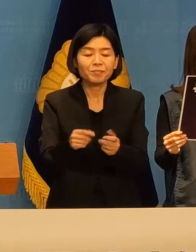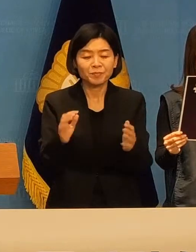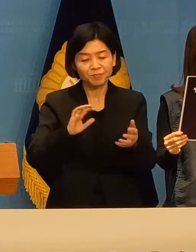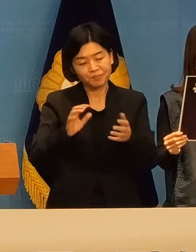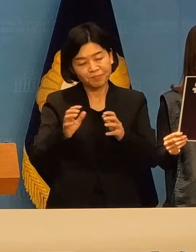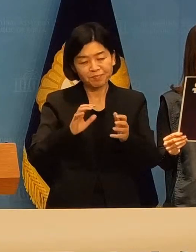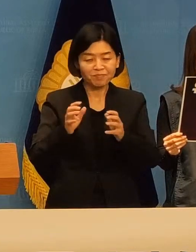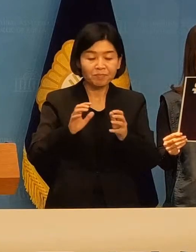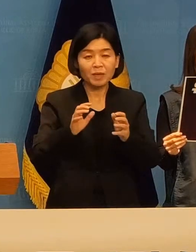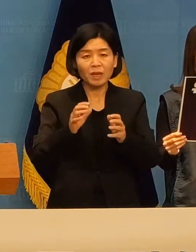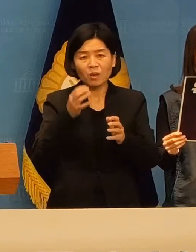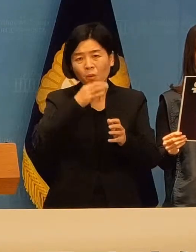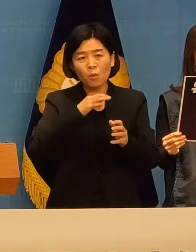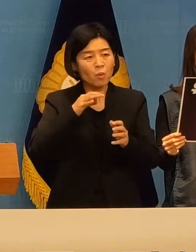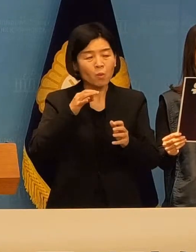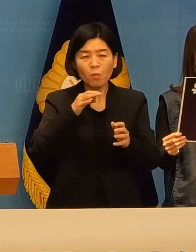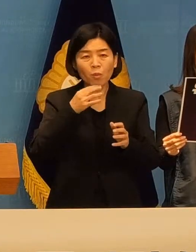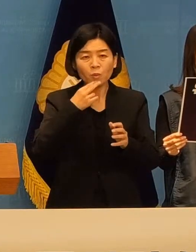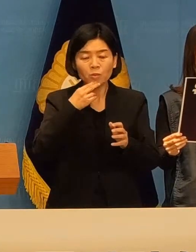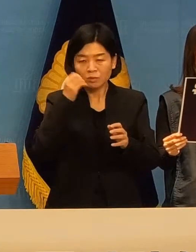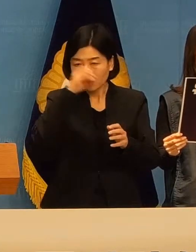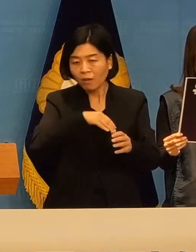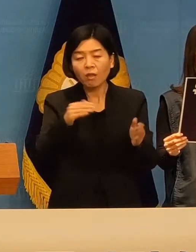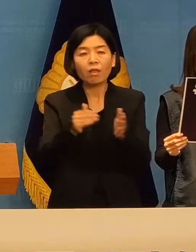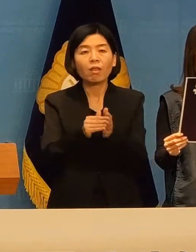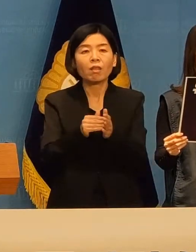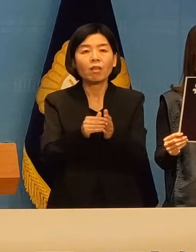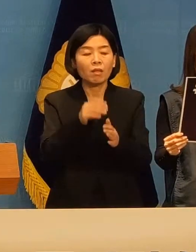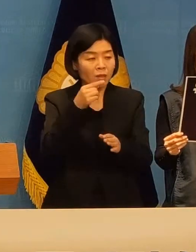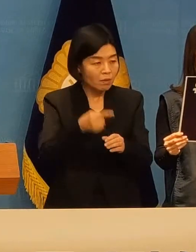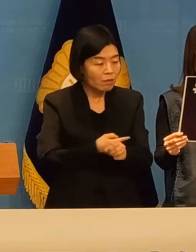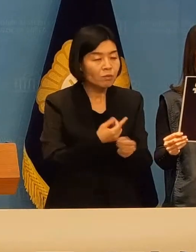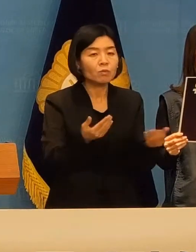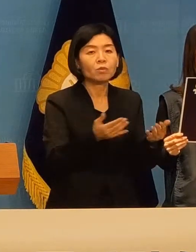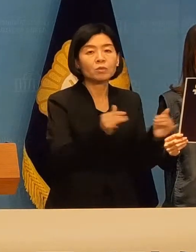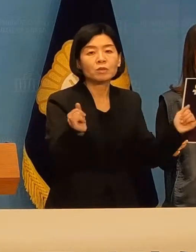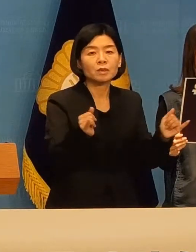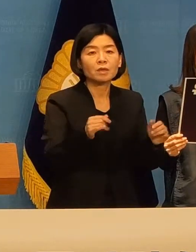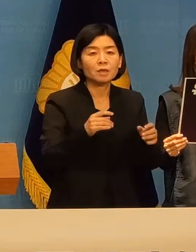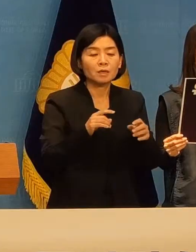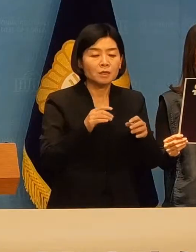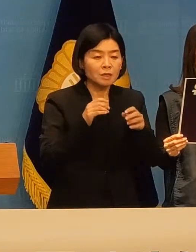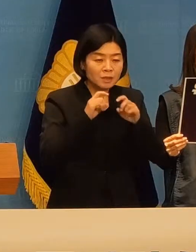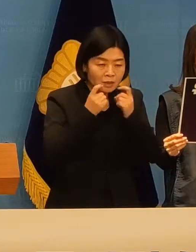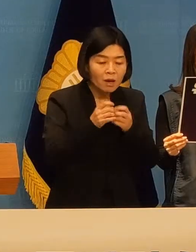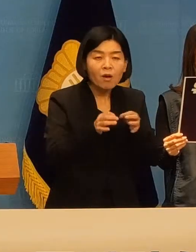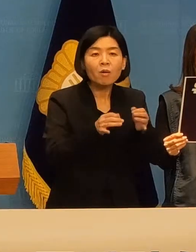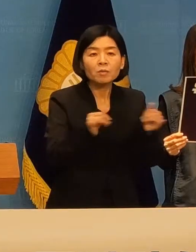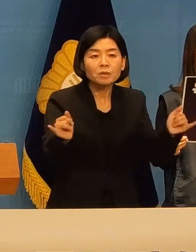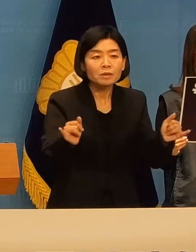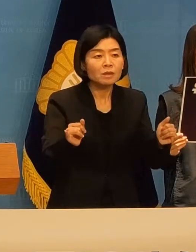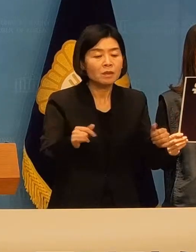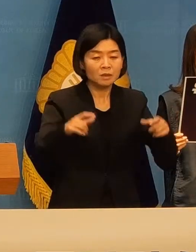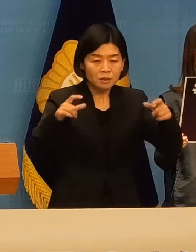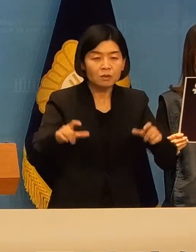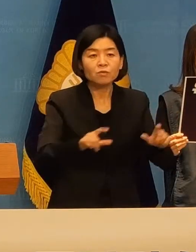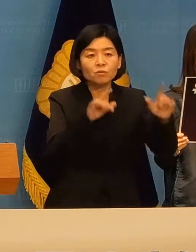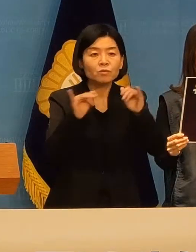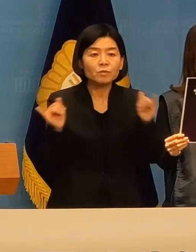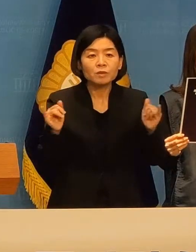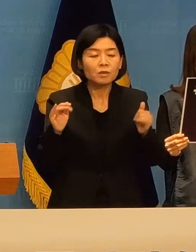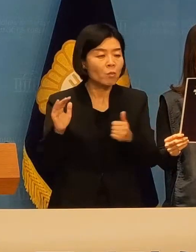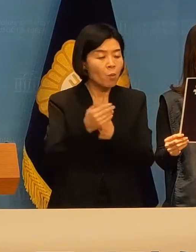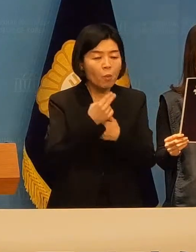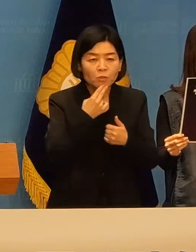성과 없이 종결되었고, 그 결과 노동자, 자영업자, 지역 주민들은 아무 보호망 없이 더 불안한